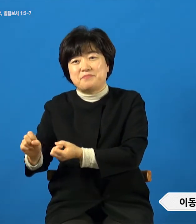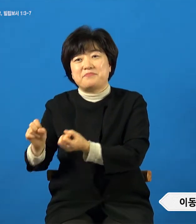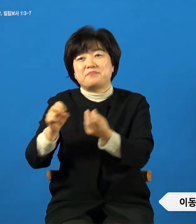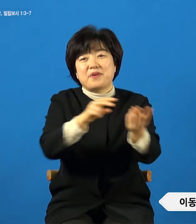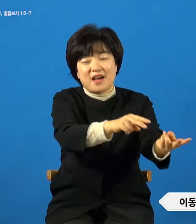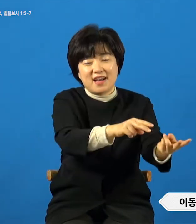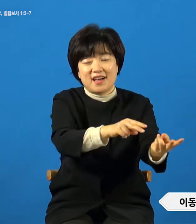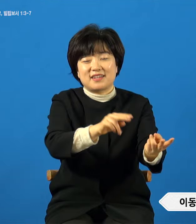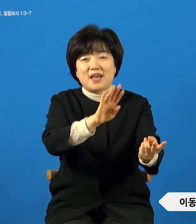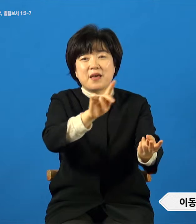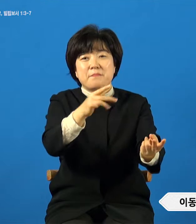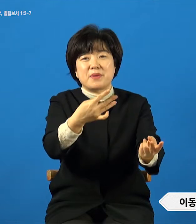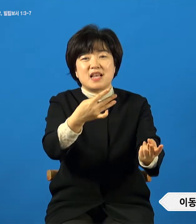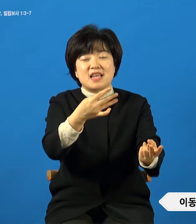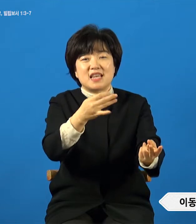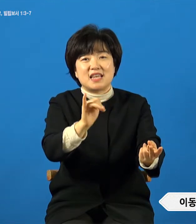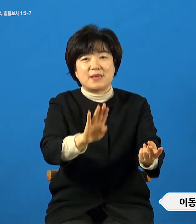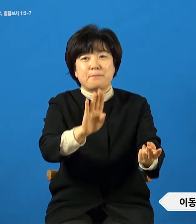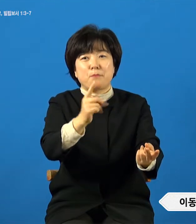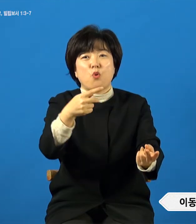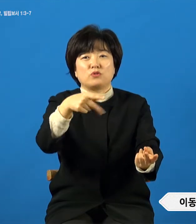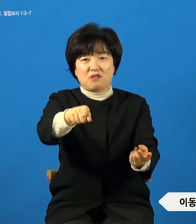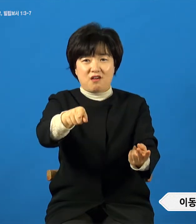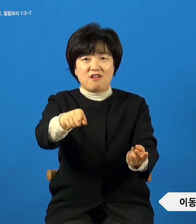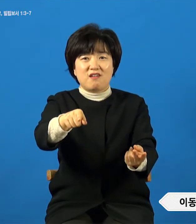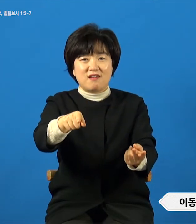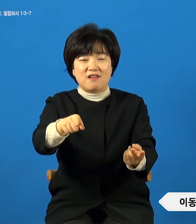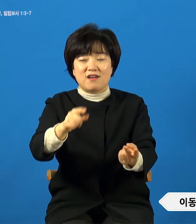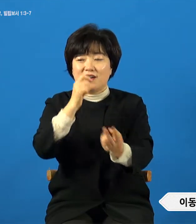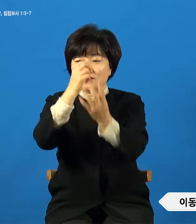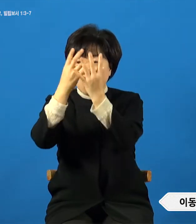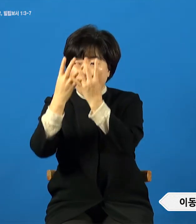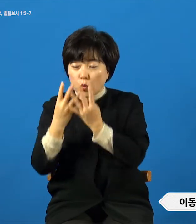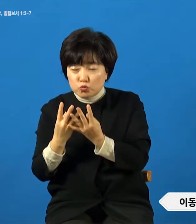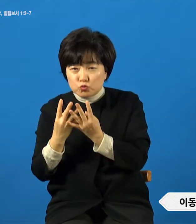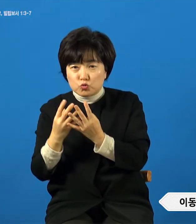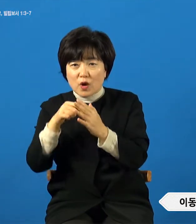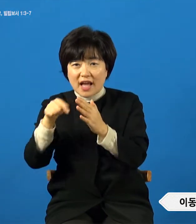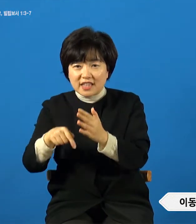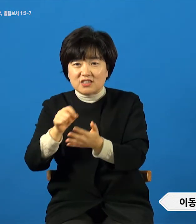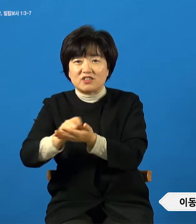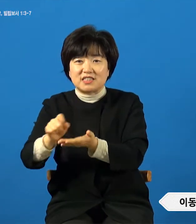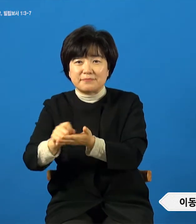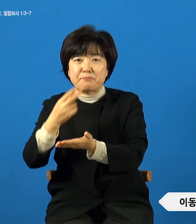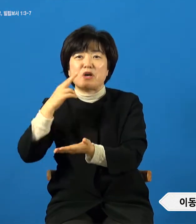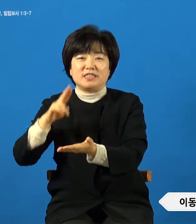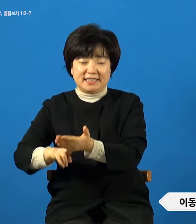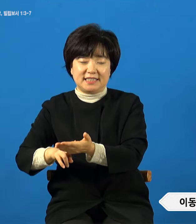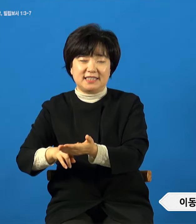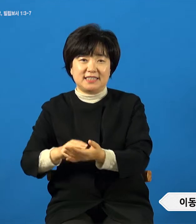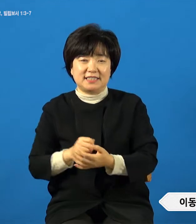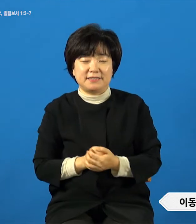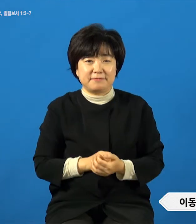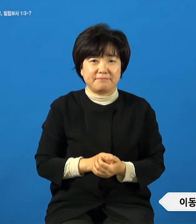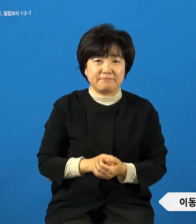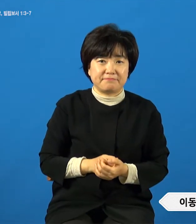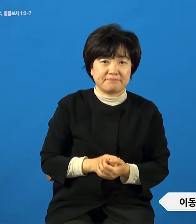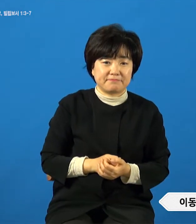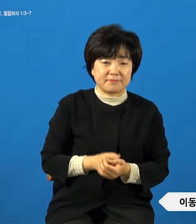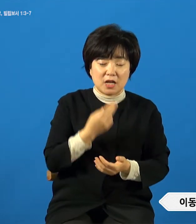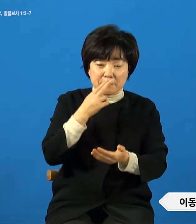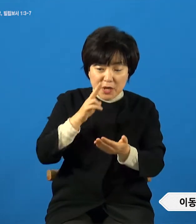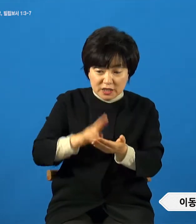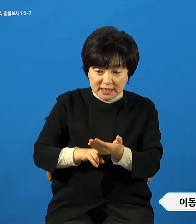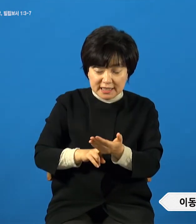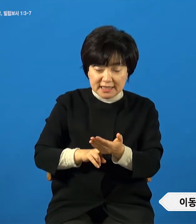바로 빌립보서예요. 그래서 우리가 빌립보서를 옥중서신이다 이렇게 부르죠. 자, 이 빌립보서를 향한